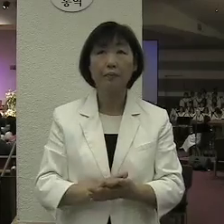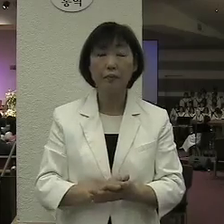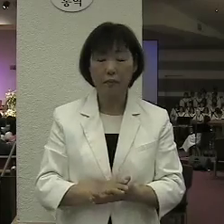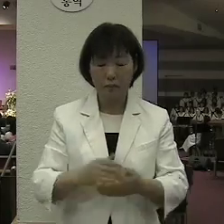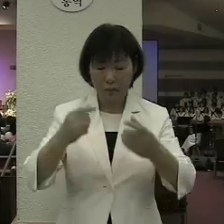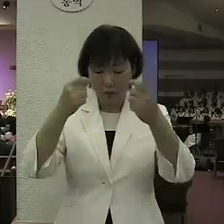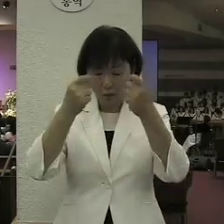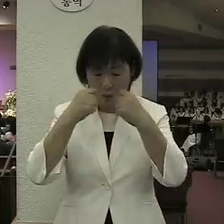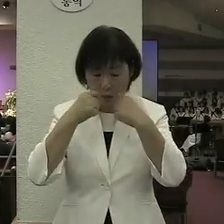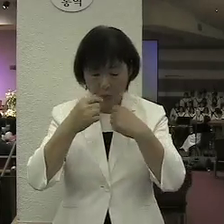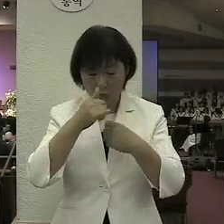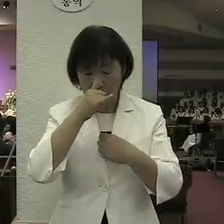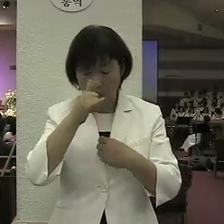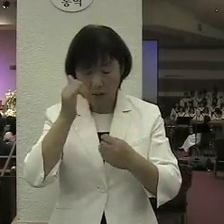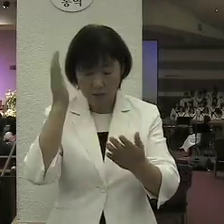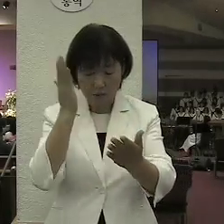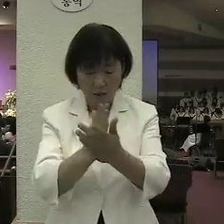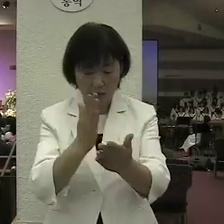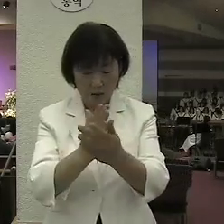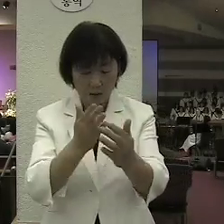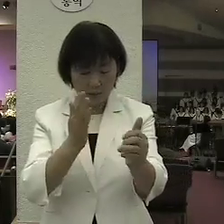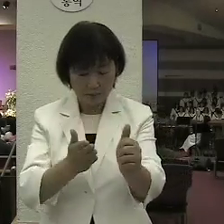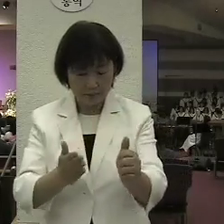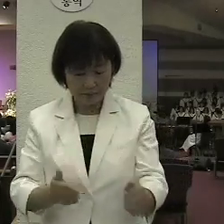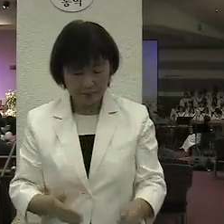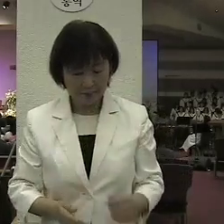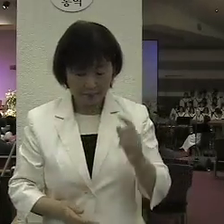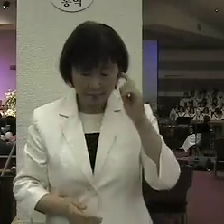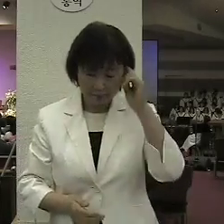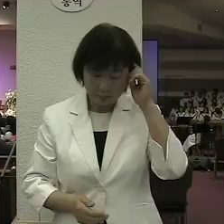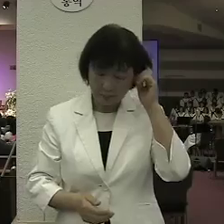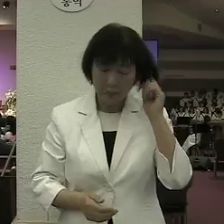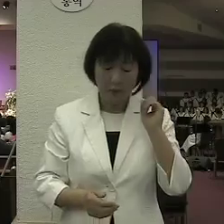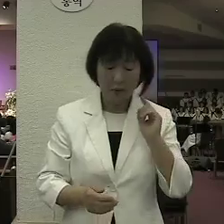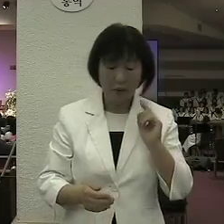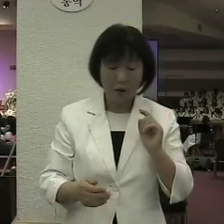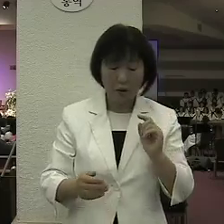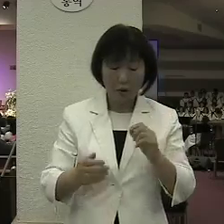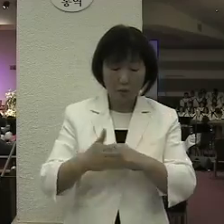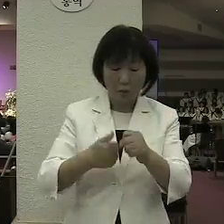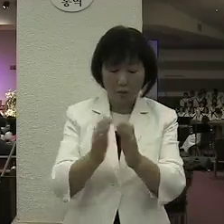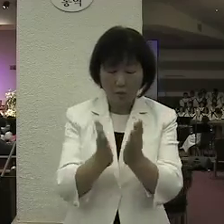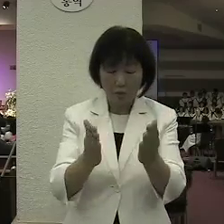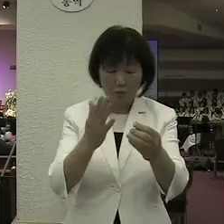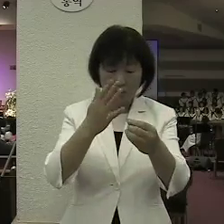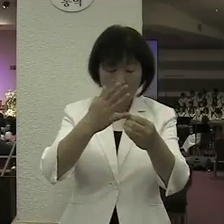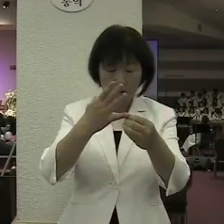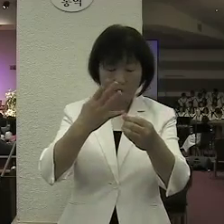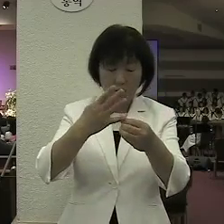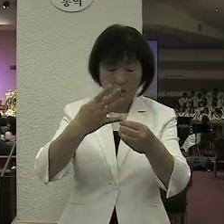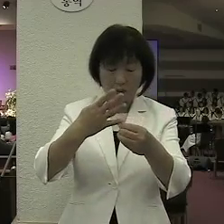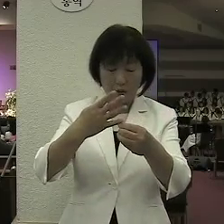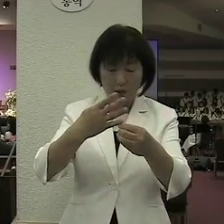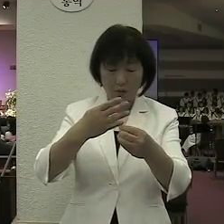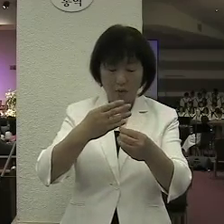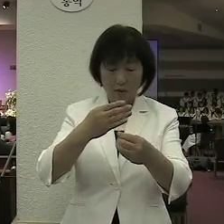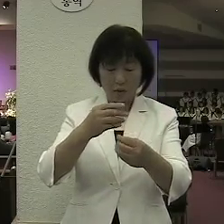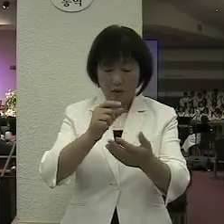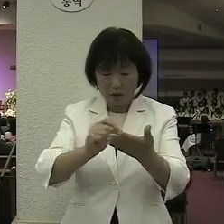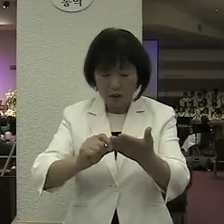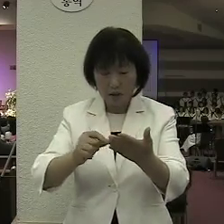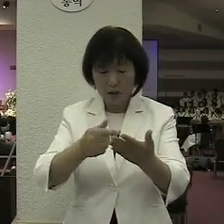주님을 믿고 따르고 섬기고 찬양하고 있는 우리들에게 주시는 말씀이